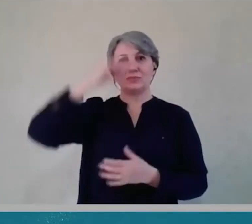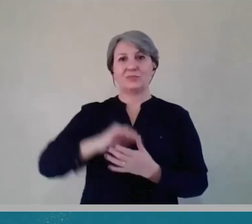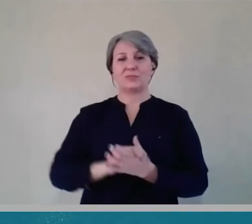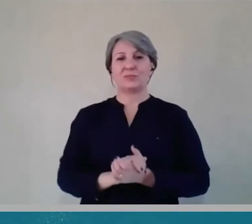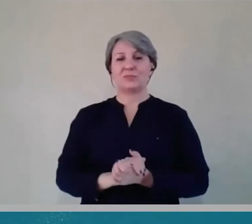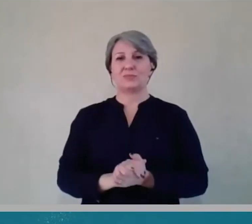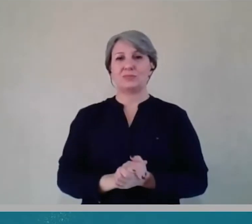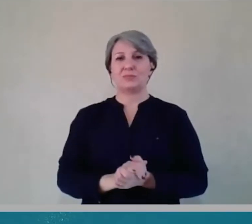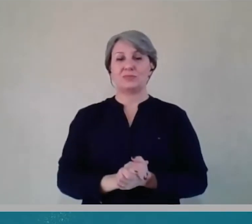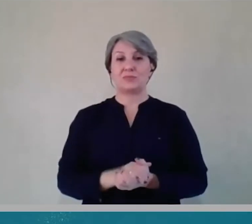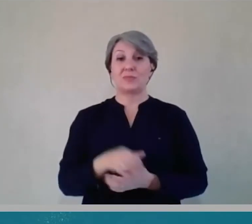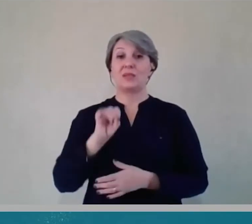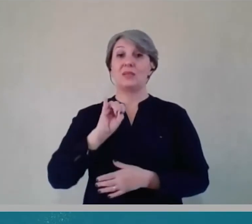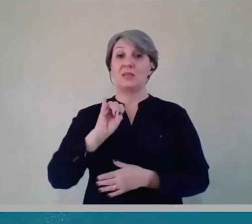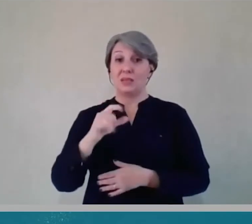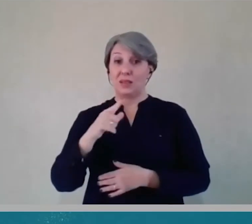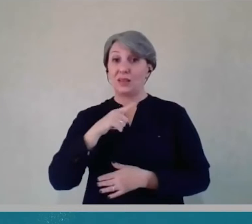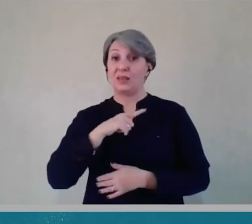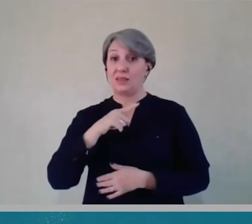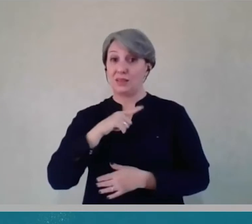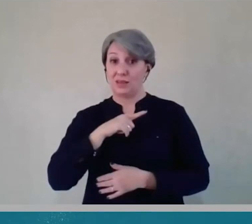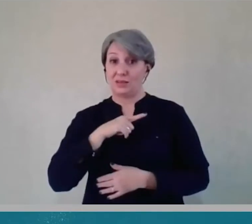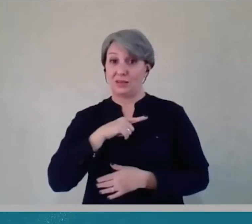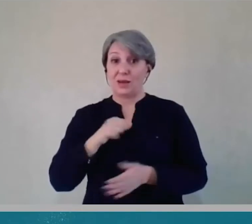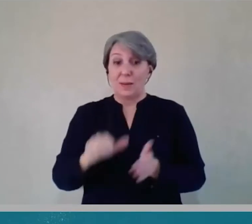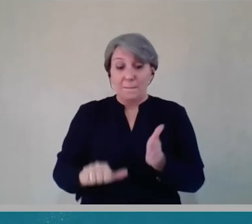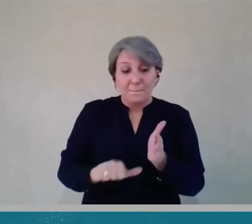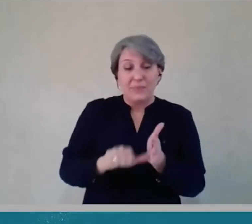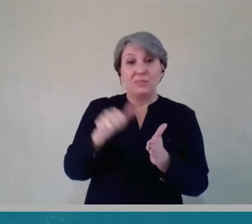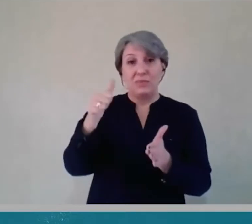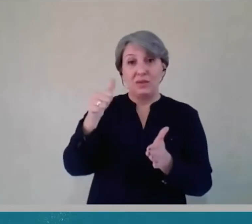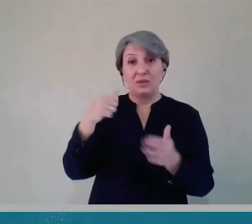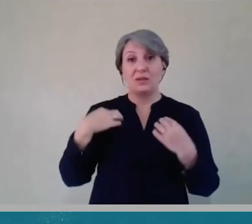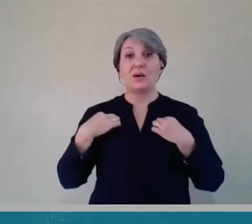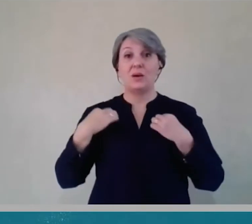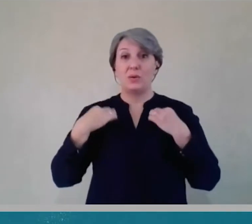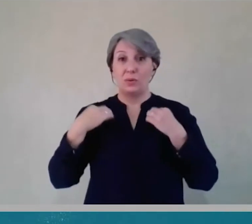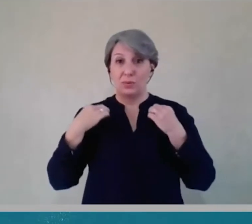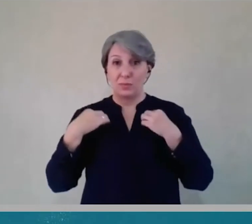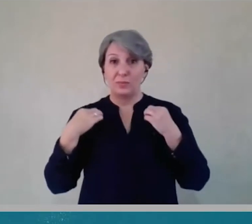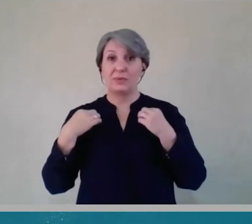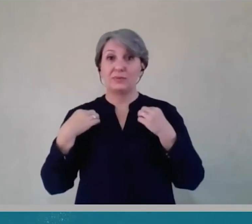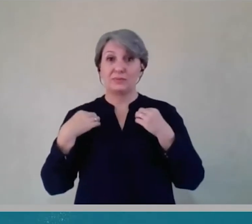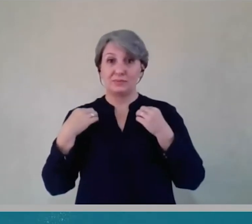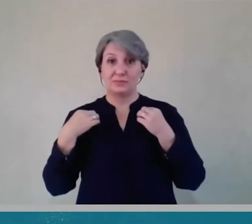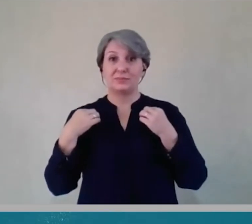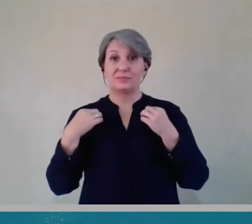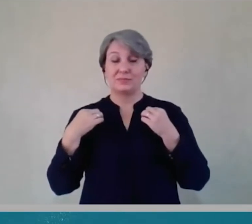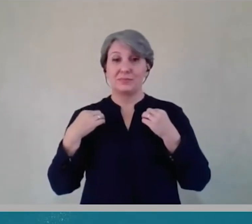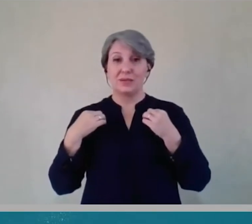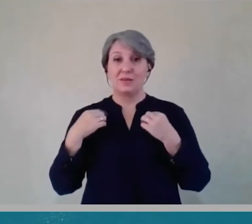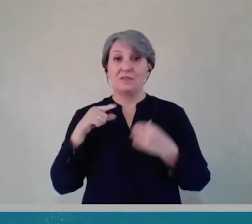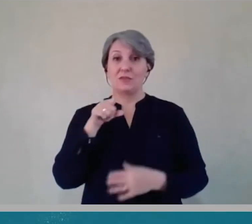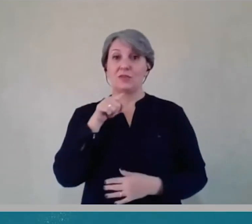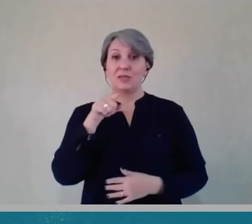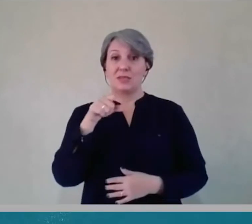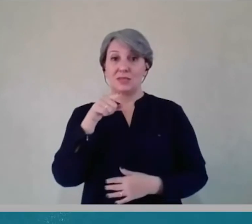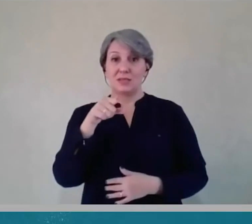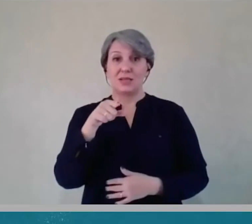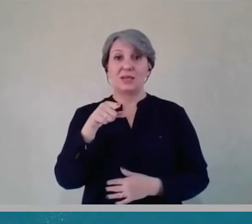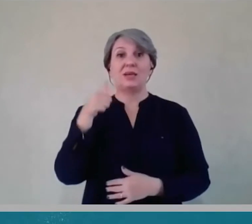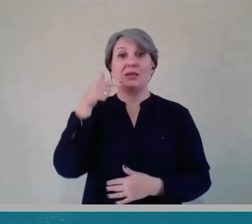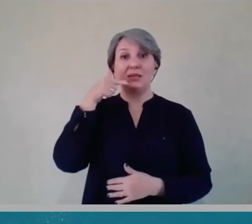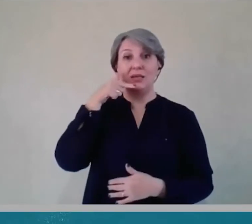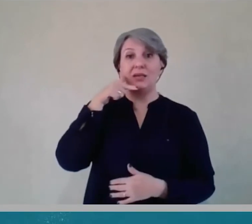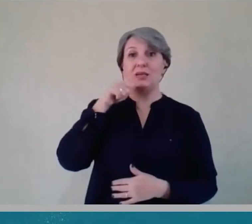não só a primeira veste, que você ganhou na sua salvação, quando você aceitou Jesus como